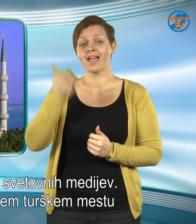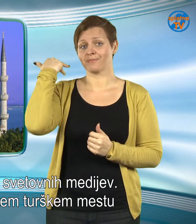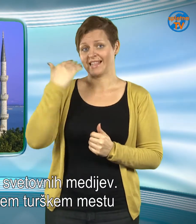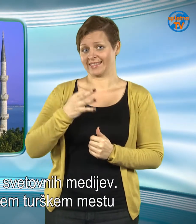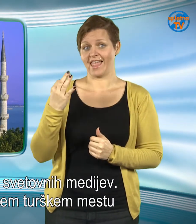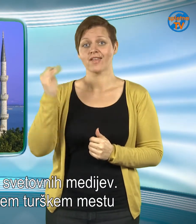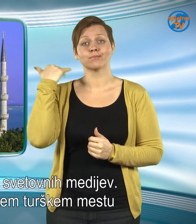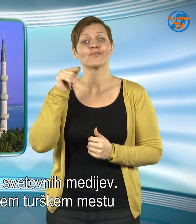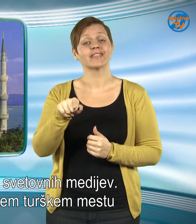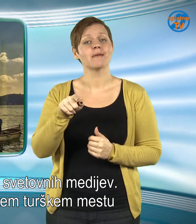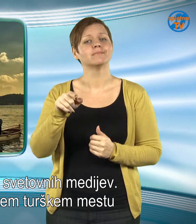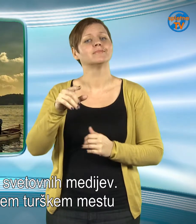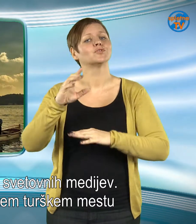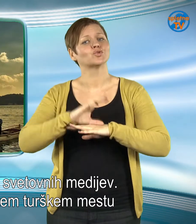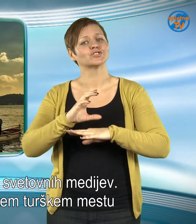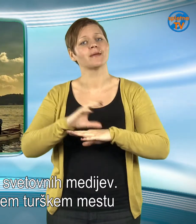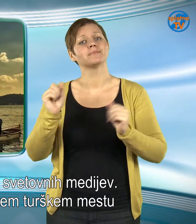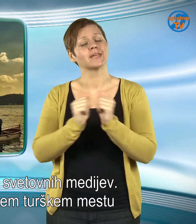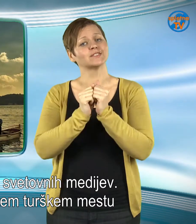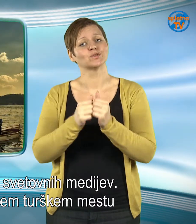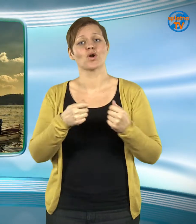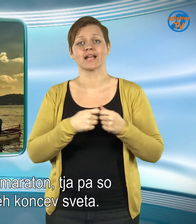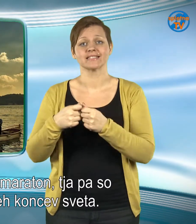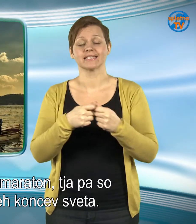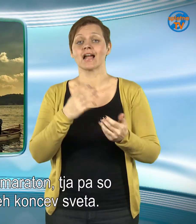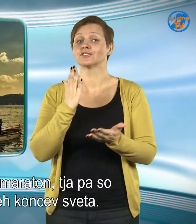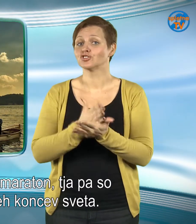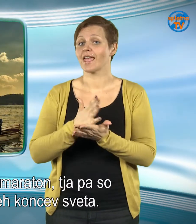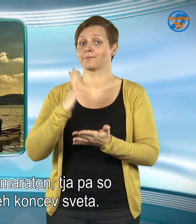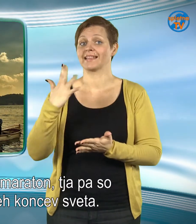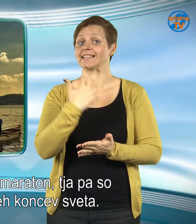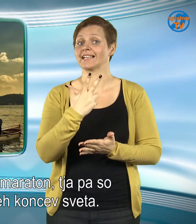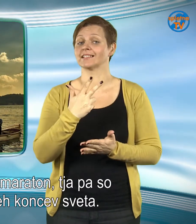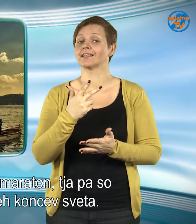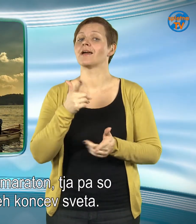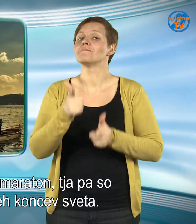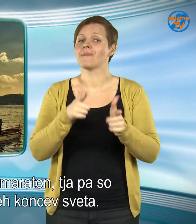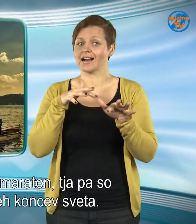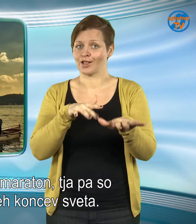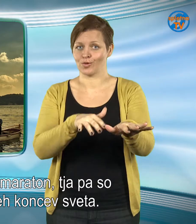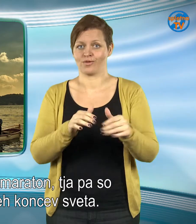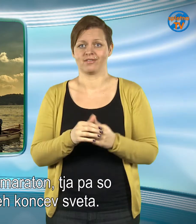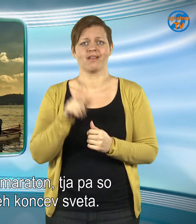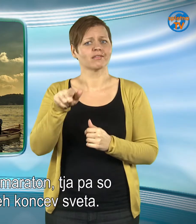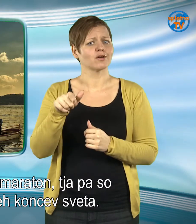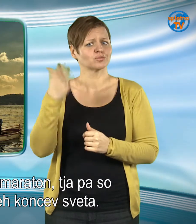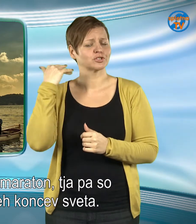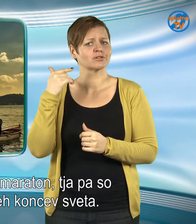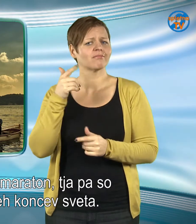Pred dnevi je bil v tem turškem mestu organiziran že 35. maraton, tja pa so prišli tekači z vseh koncev